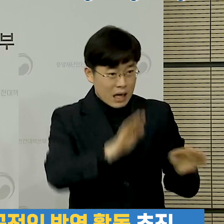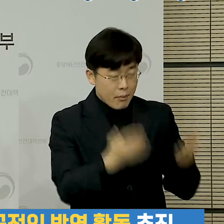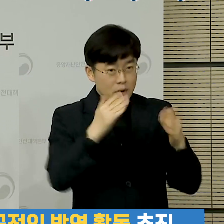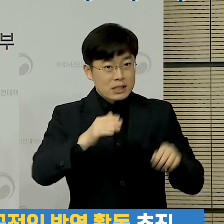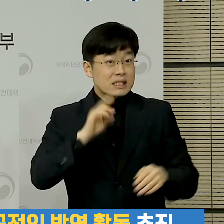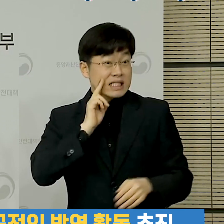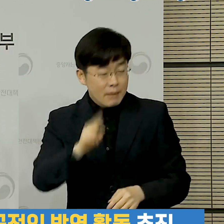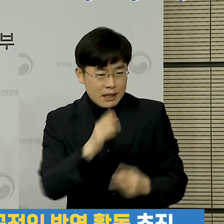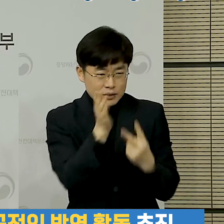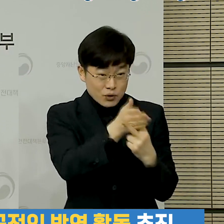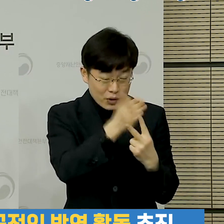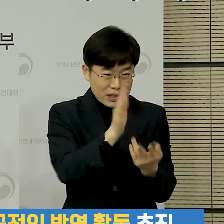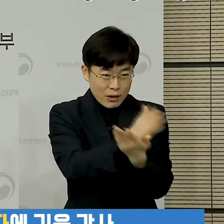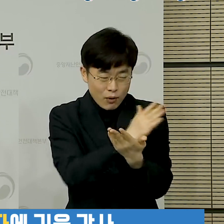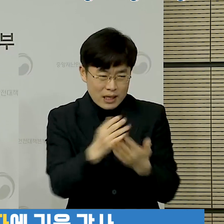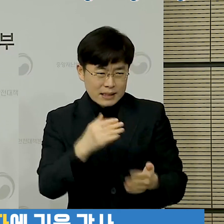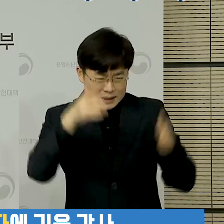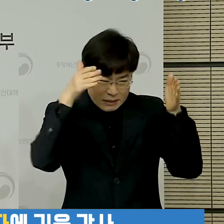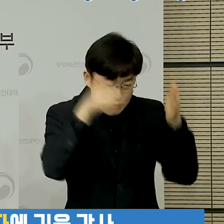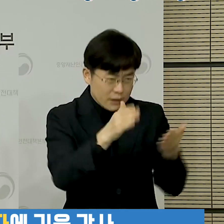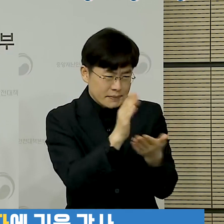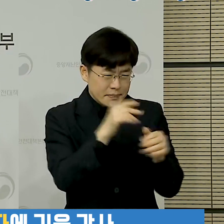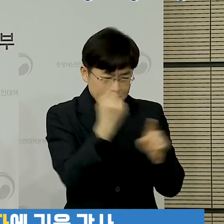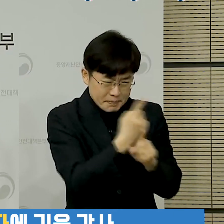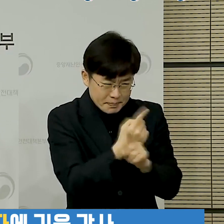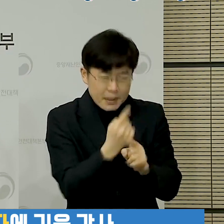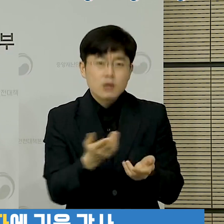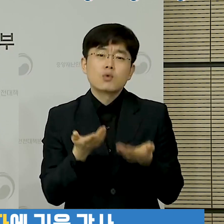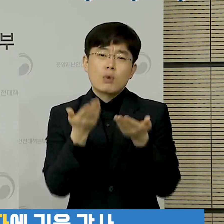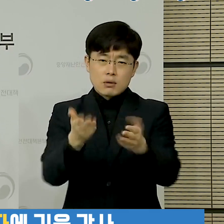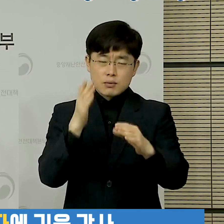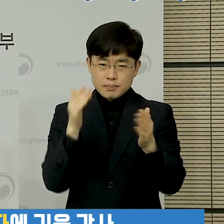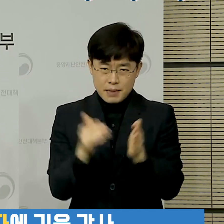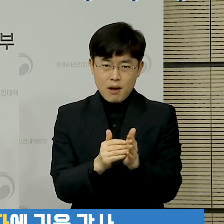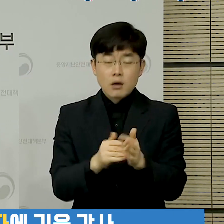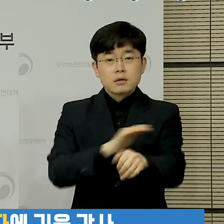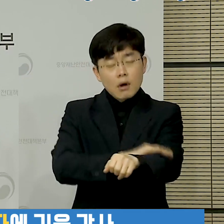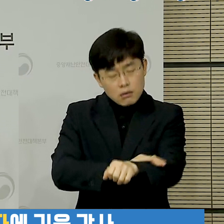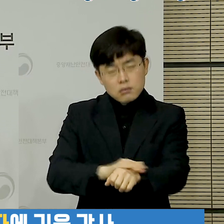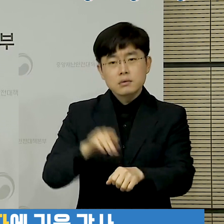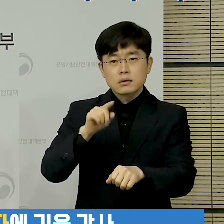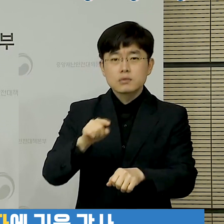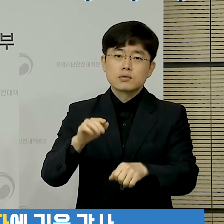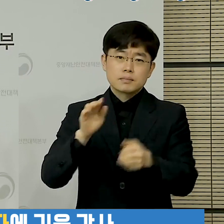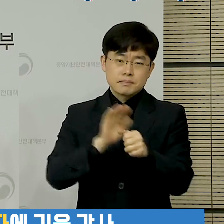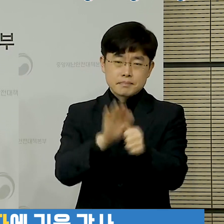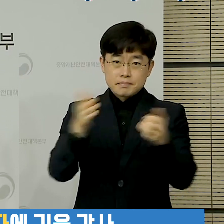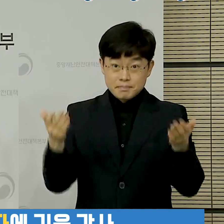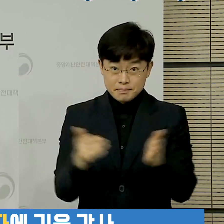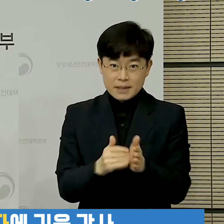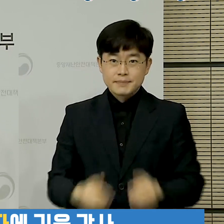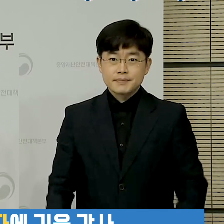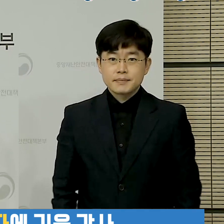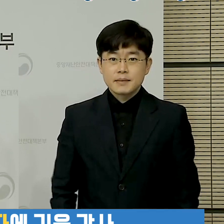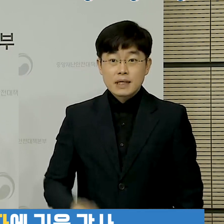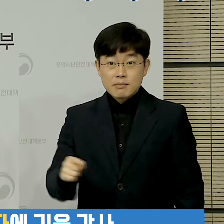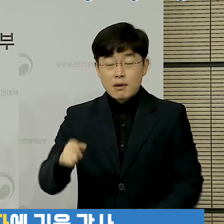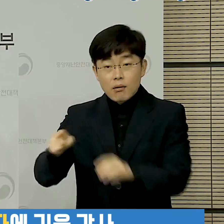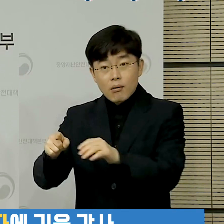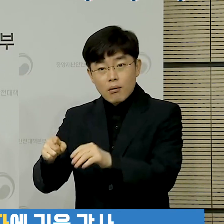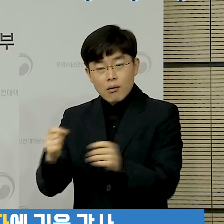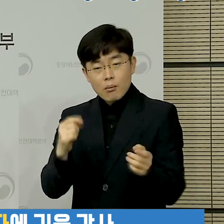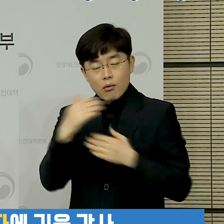치료하였기에 가능하였습니다. 아직 코로나19와의 싸움은 한창 중이지만 이러한 성과에 대해 잠시나마